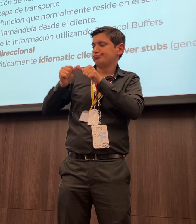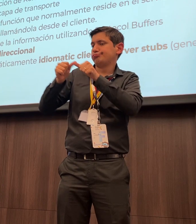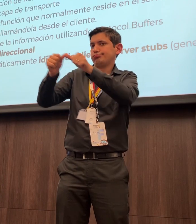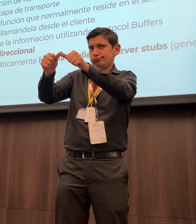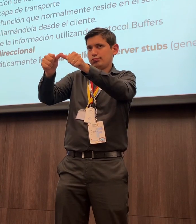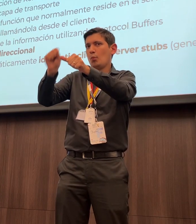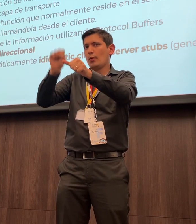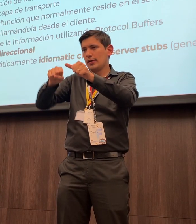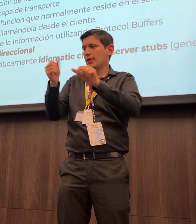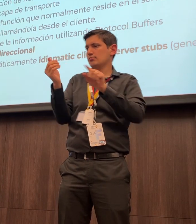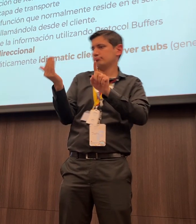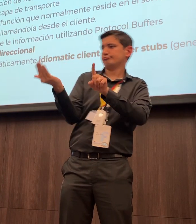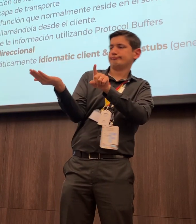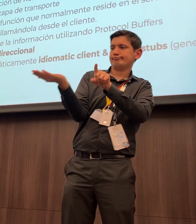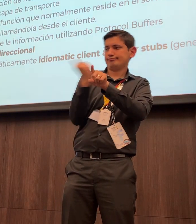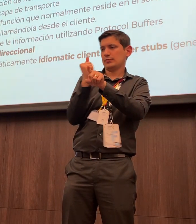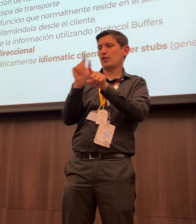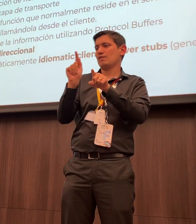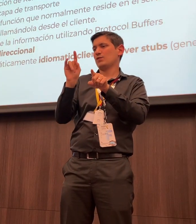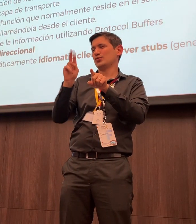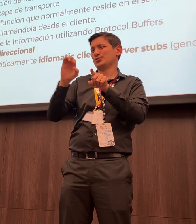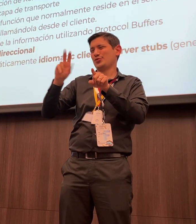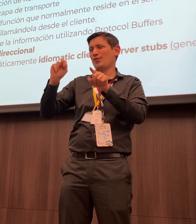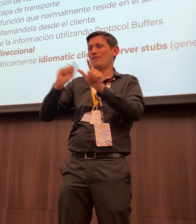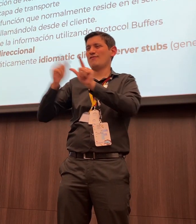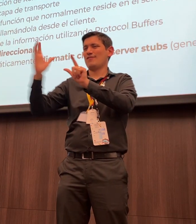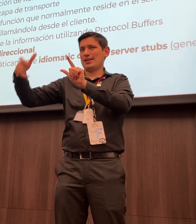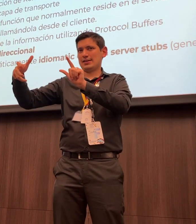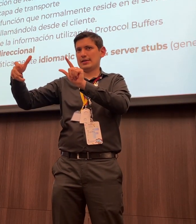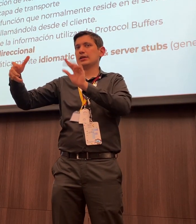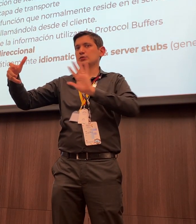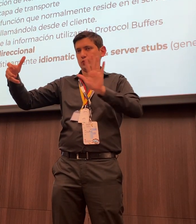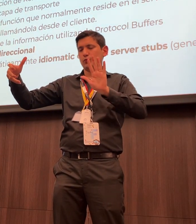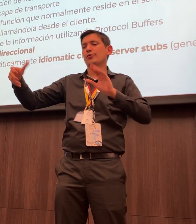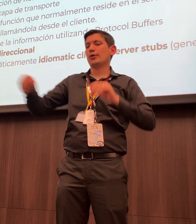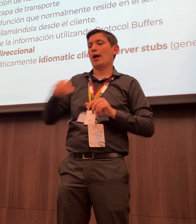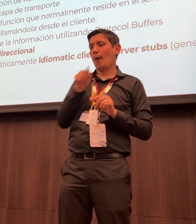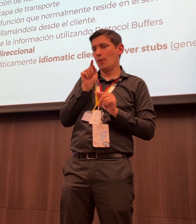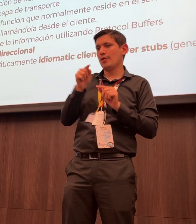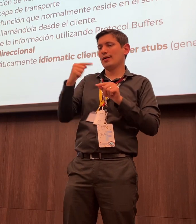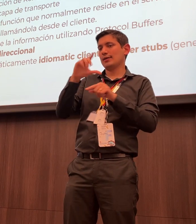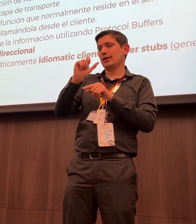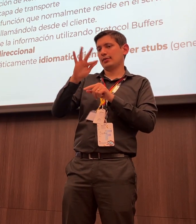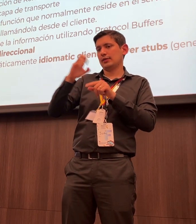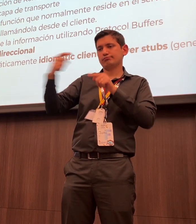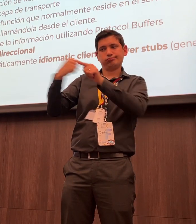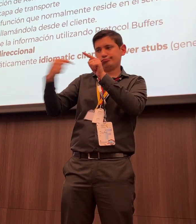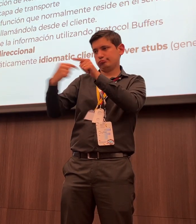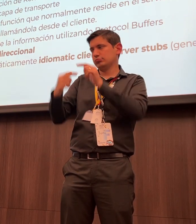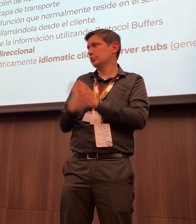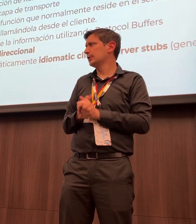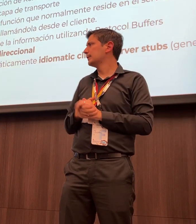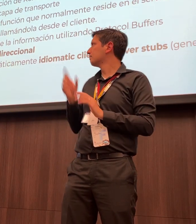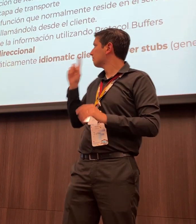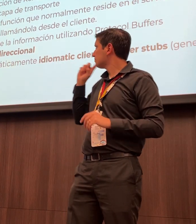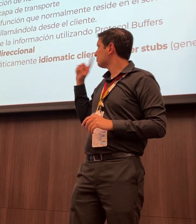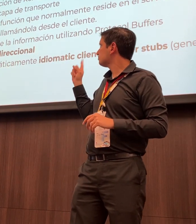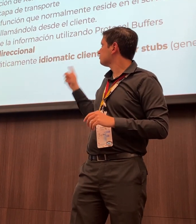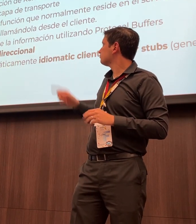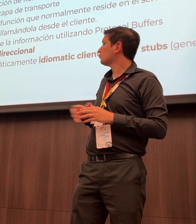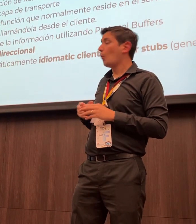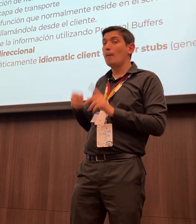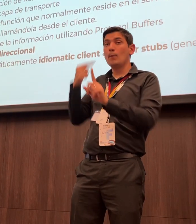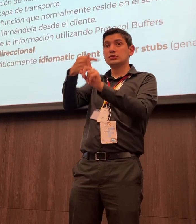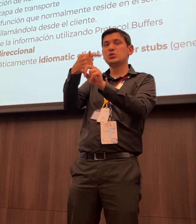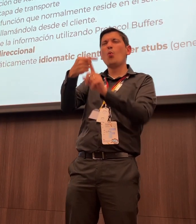podemos empezar a llamar la función del backend como si estuvieran del lado del cliente. Y bueno, una de las cosas que tiene de positivo